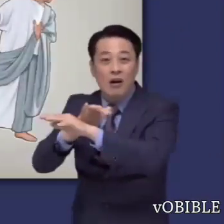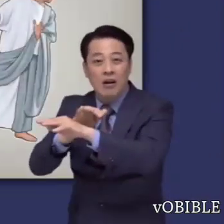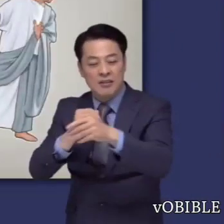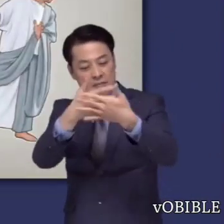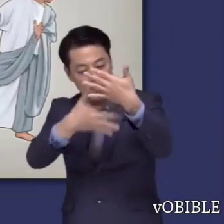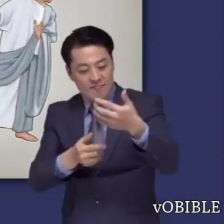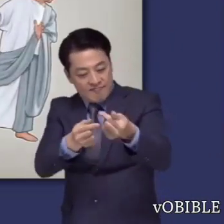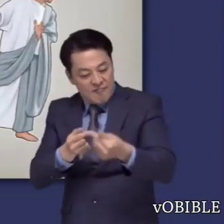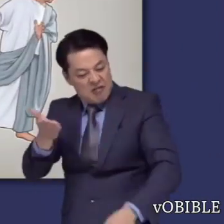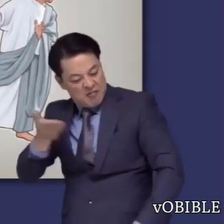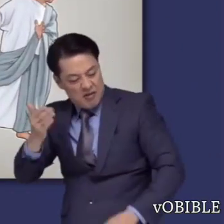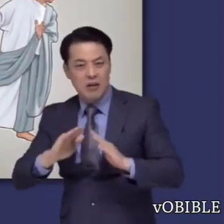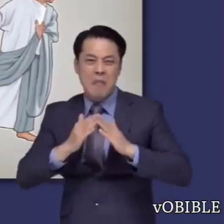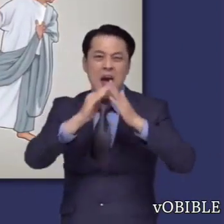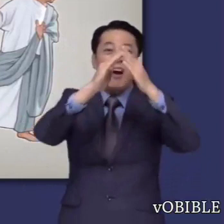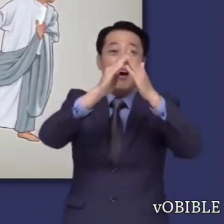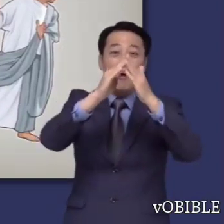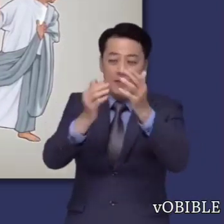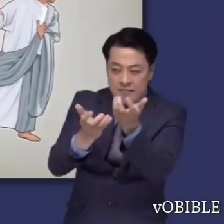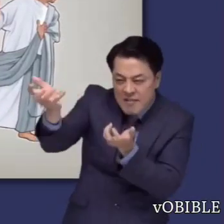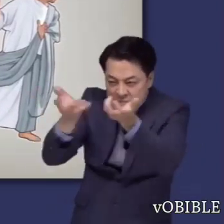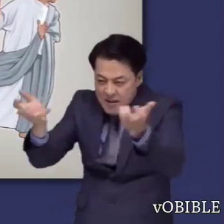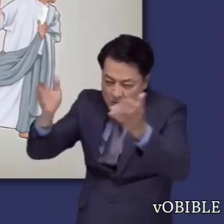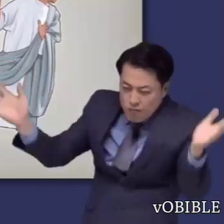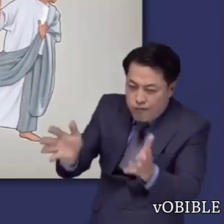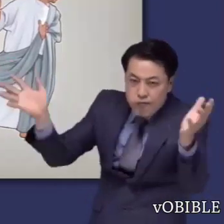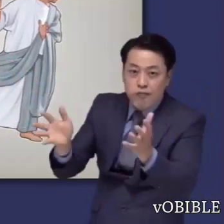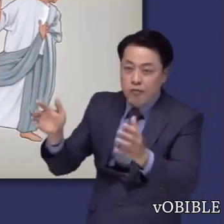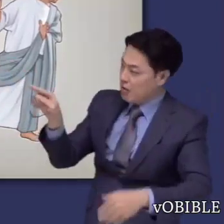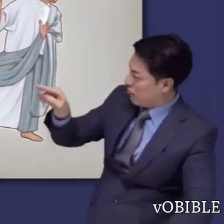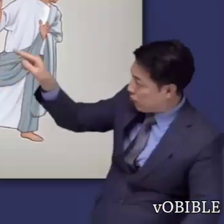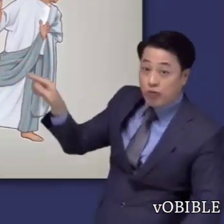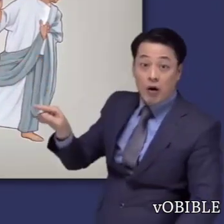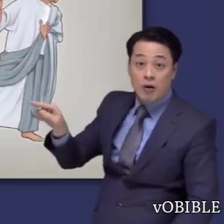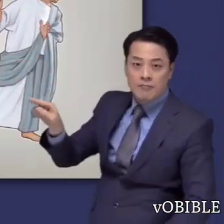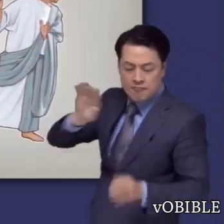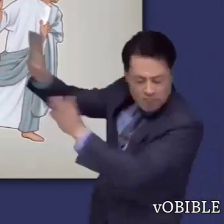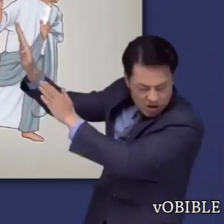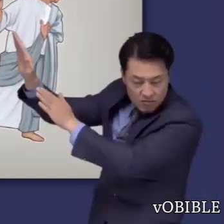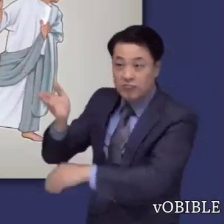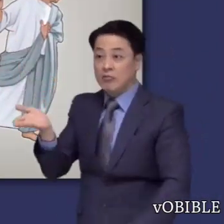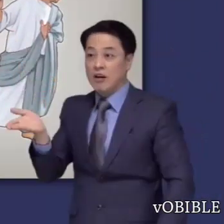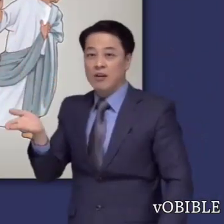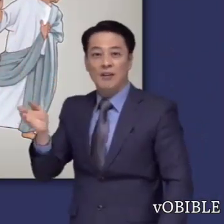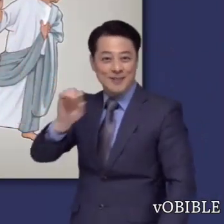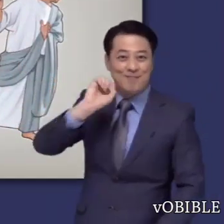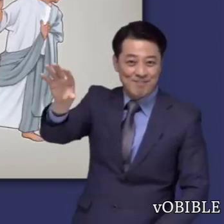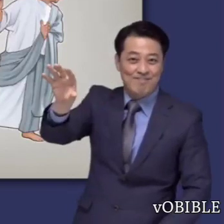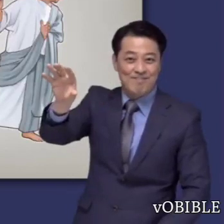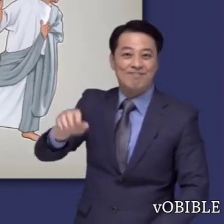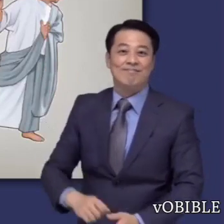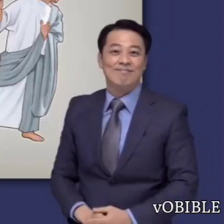西法典有关的争论是愚蠢的，所以要避开，也要跟那些鼓吹宗派思想的